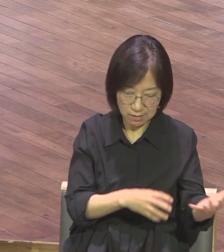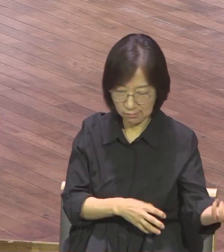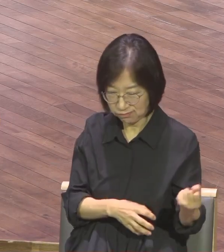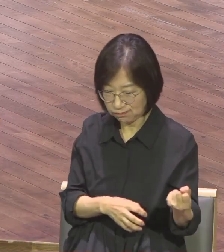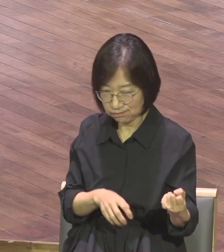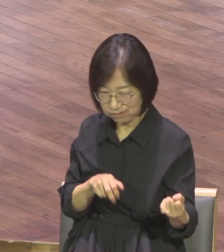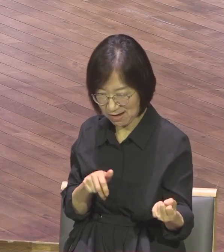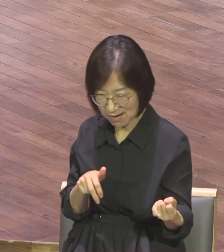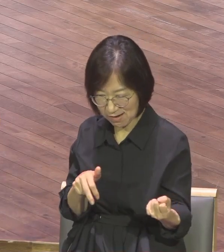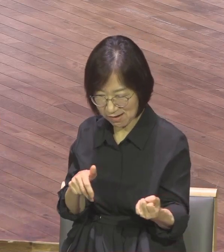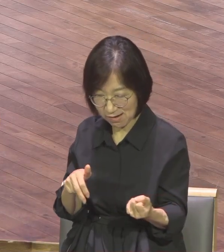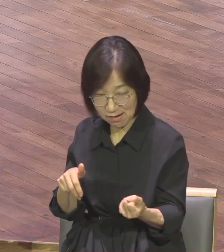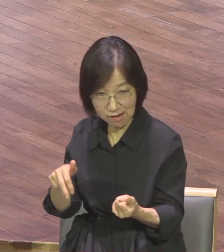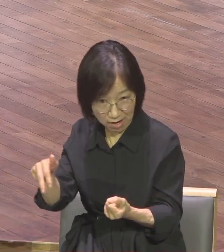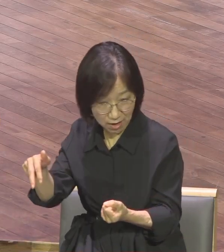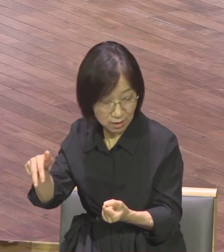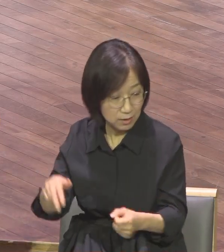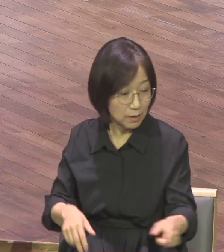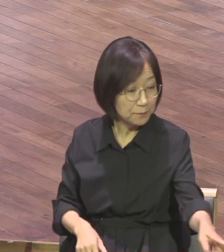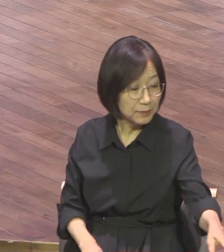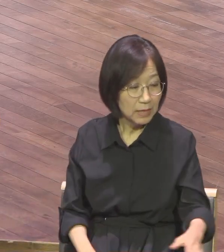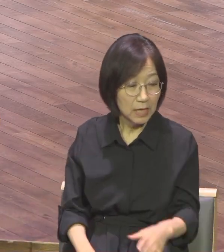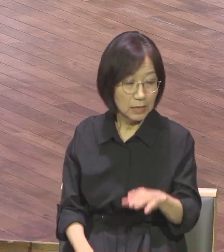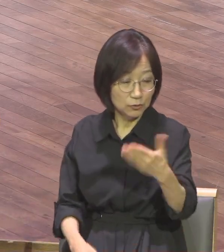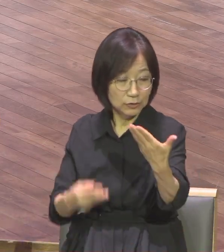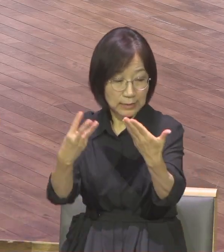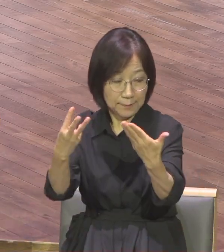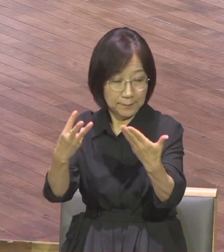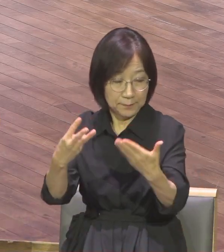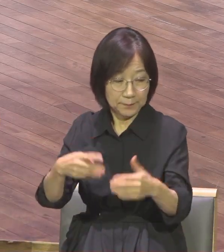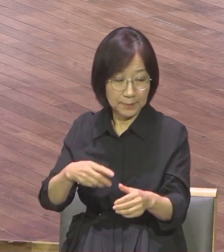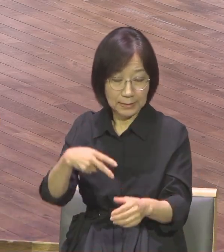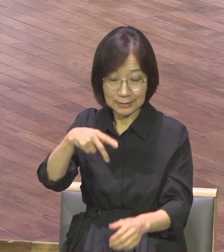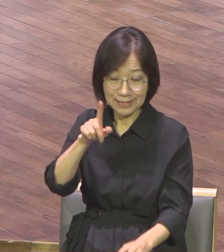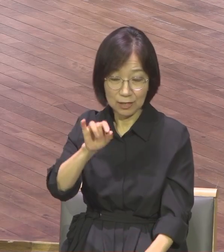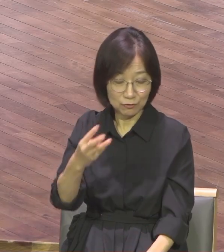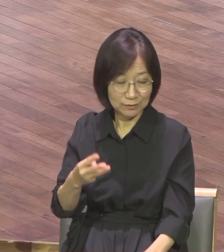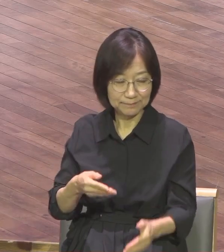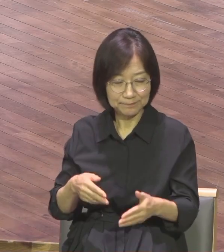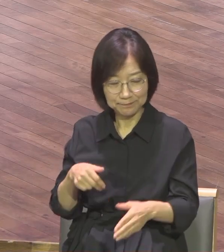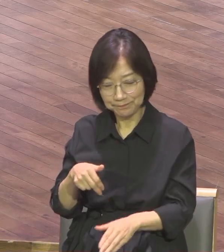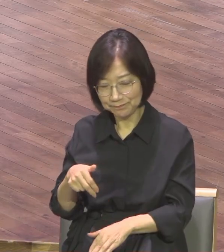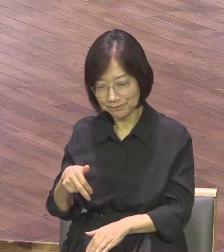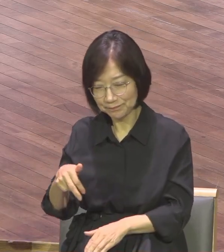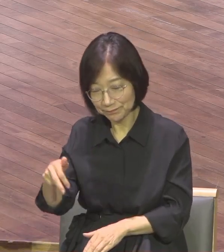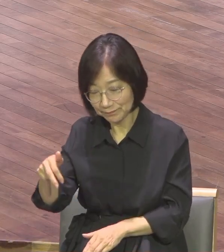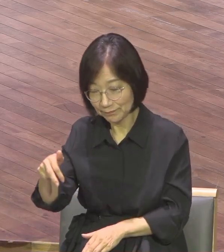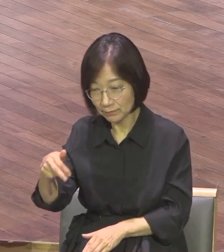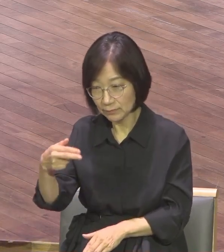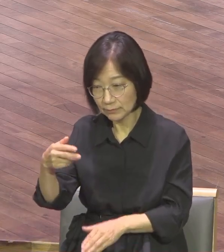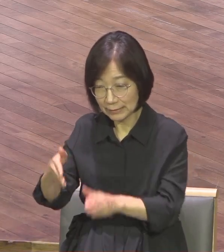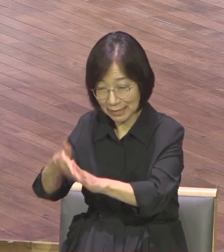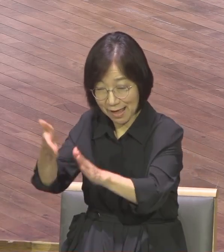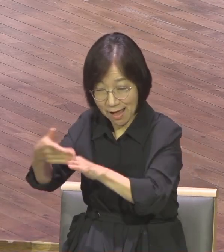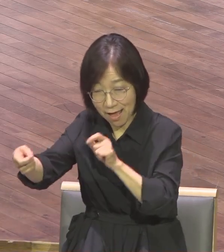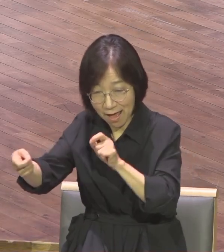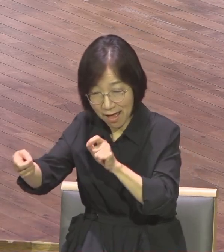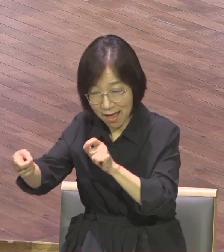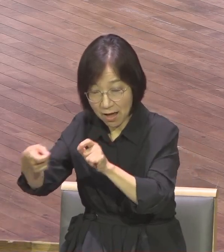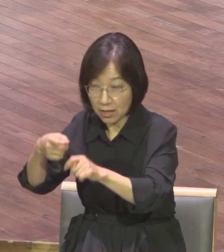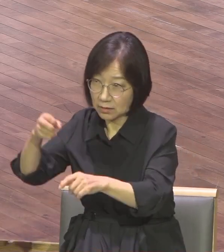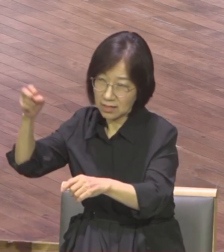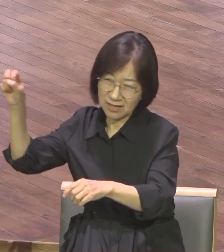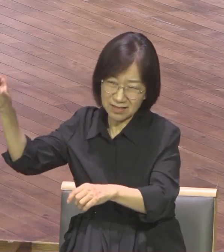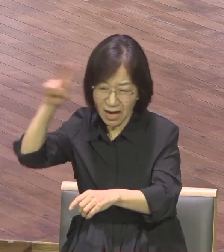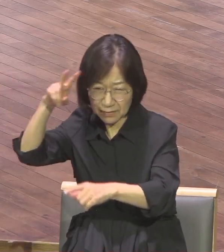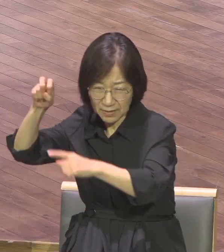봅니다. 사울이 길을 가다가 다메섹에 가까이 이르렀더니 홀연히 하늘로부터 빛이 그를 둘러 비추는지라.